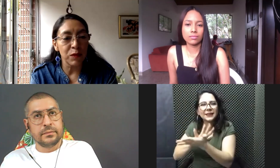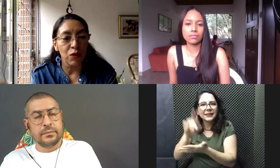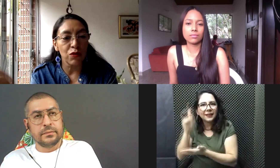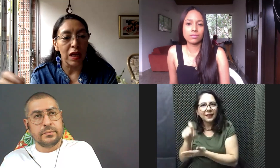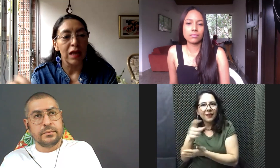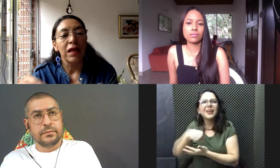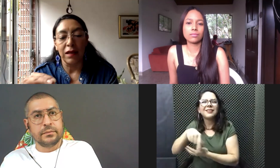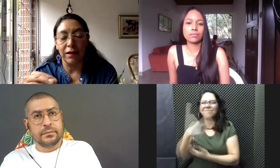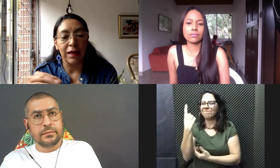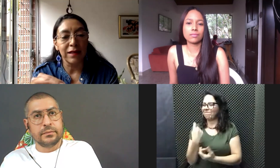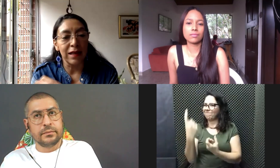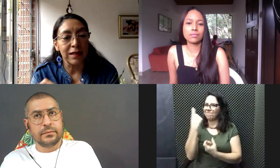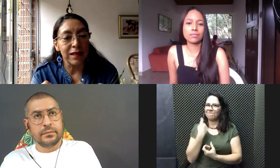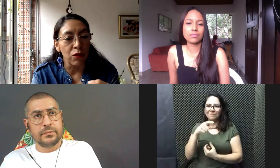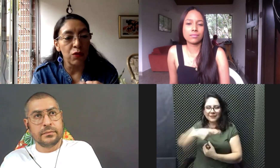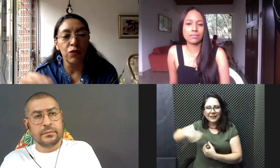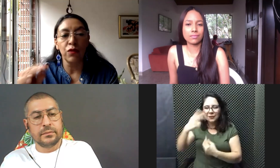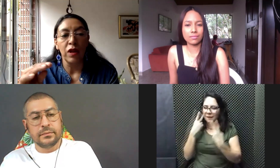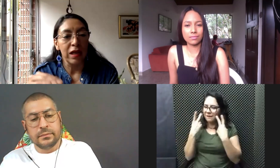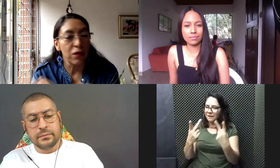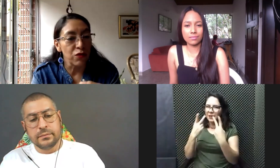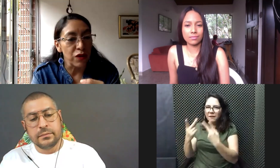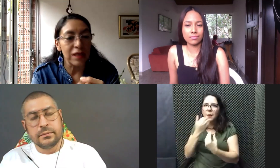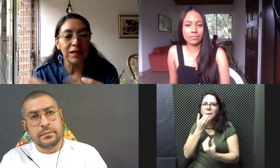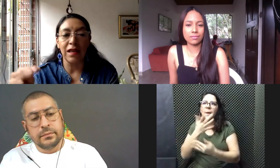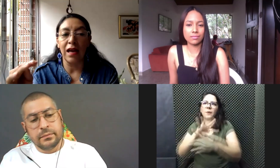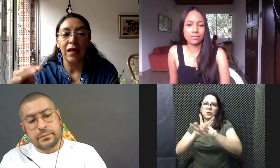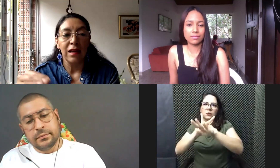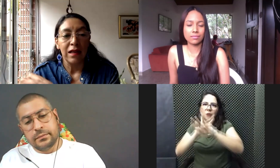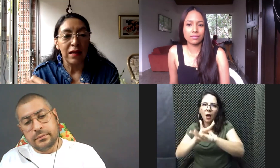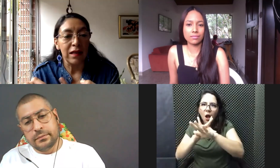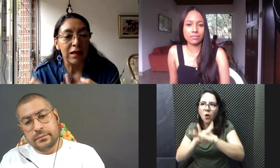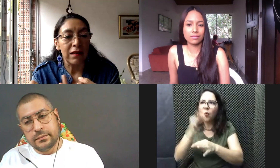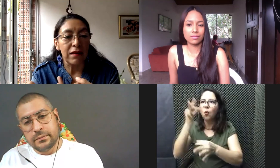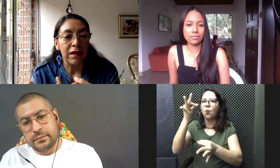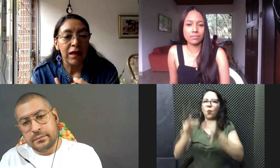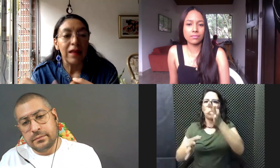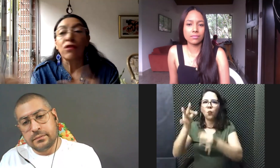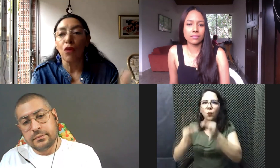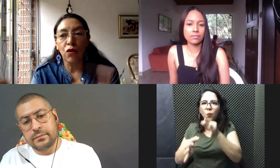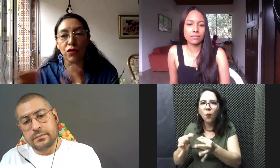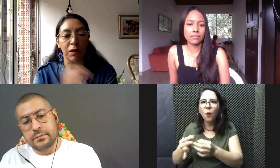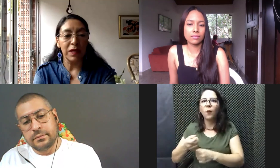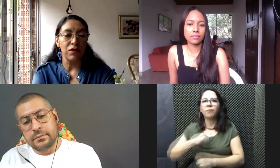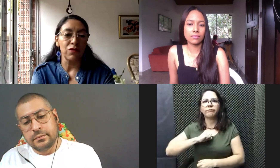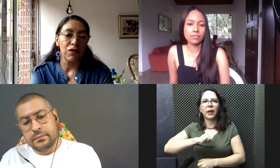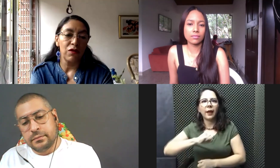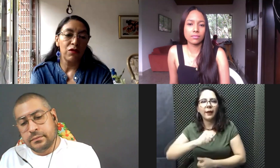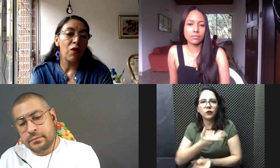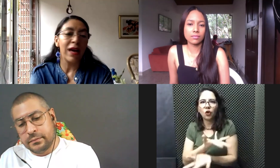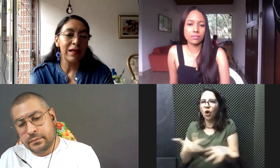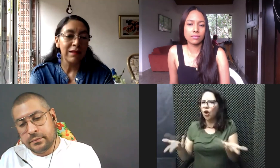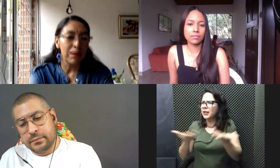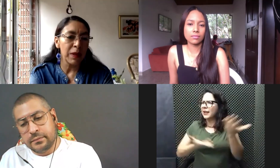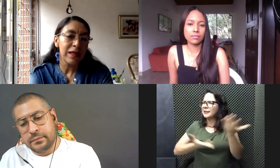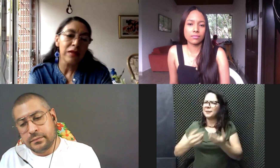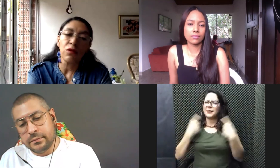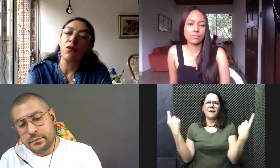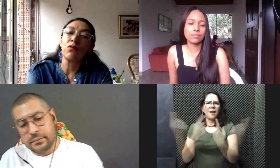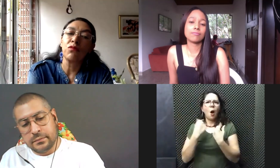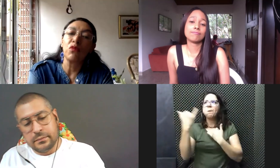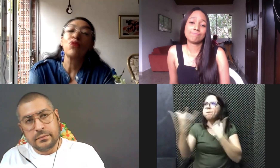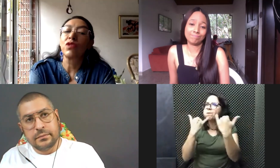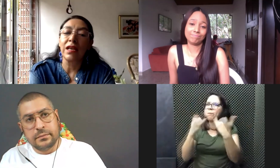es absoluta en salud, en justicia, en todos los servicios. No hay